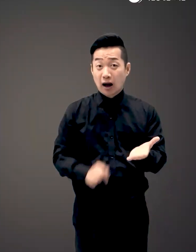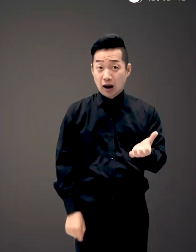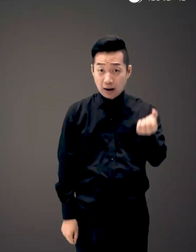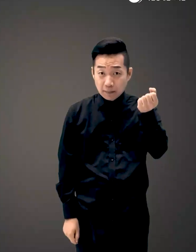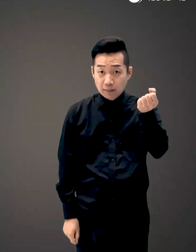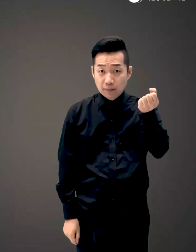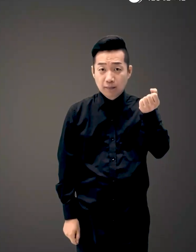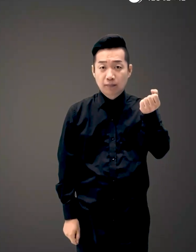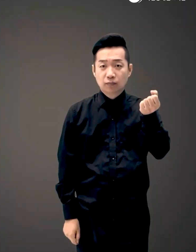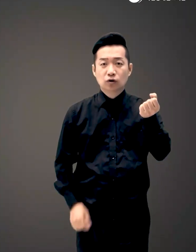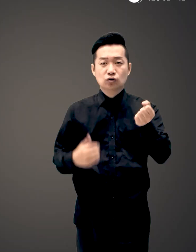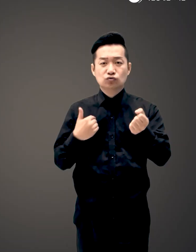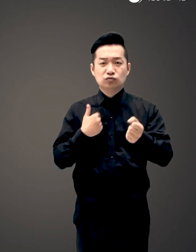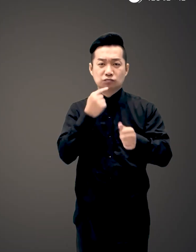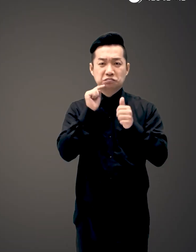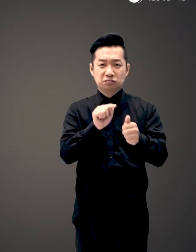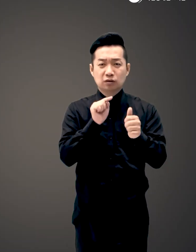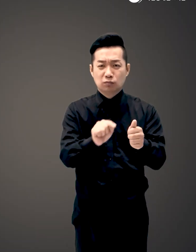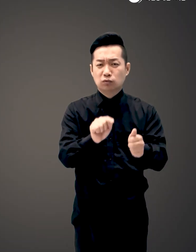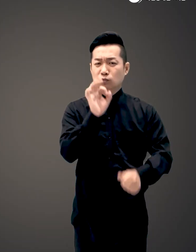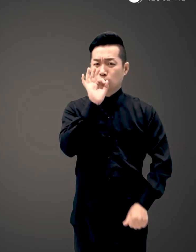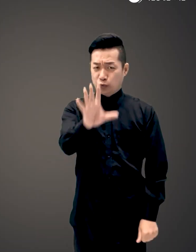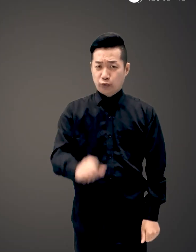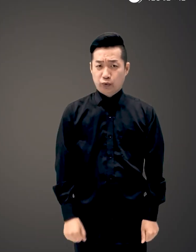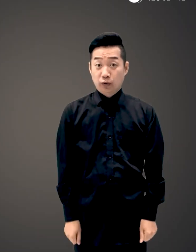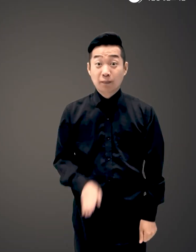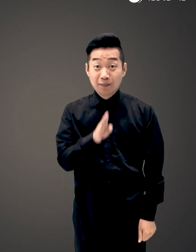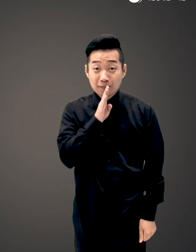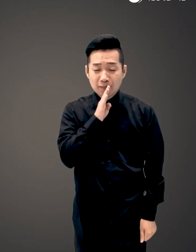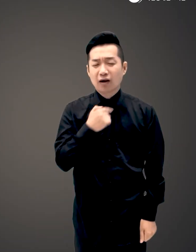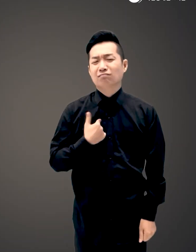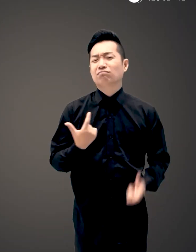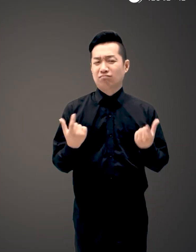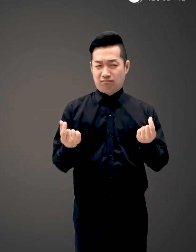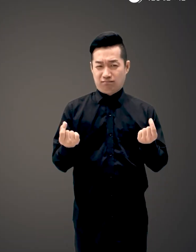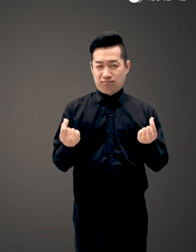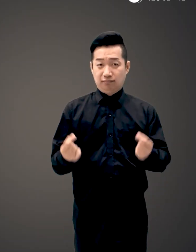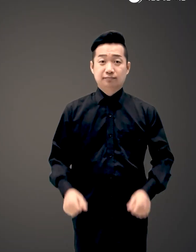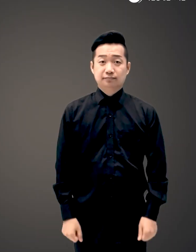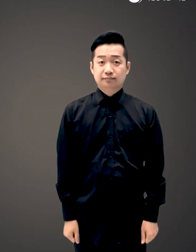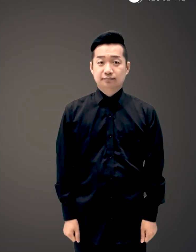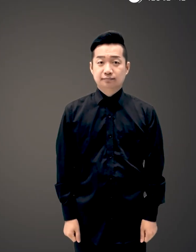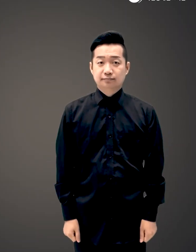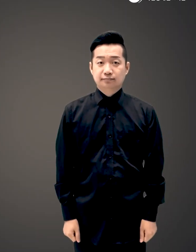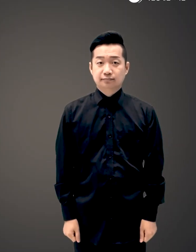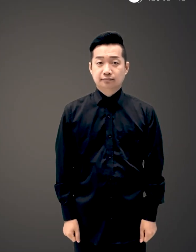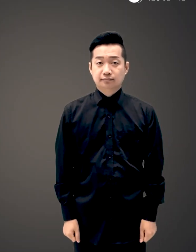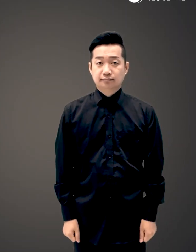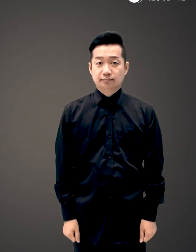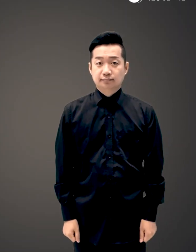갖기를 우리가 요구할 수는 없는 거예요. 그렇죠? 나부터도 그렇죠.